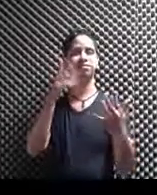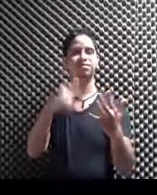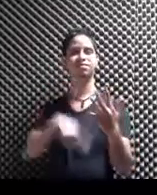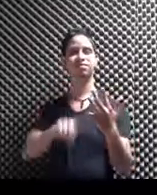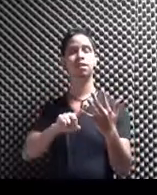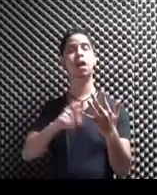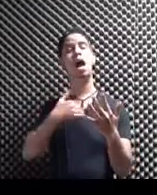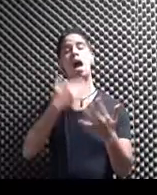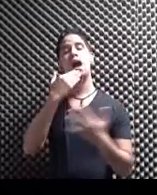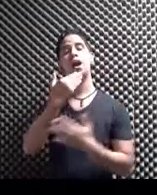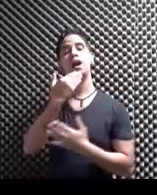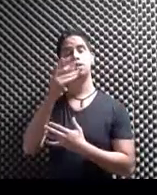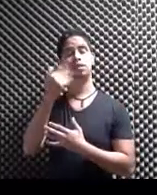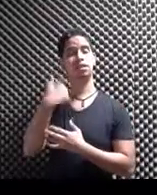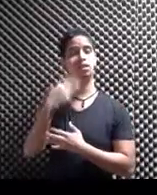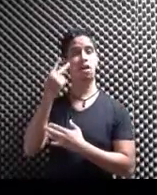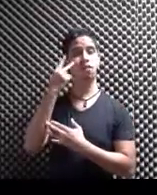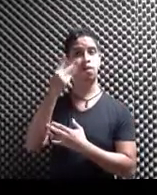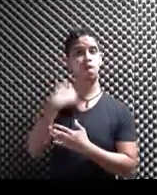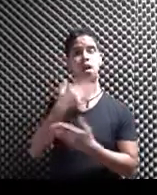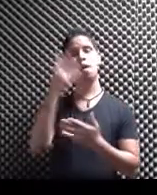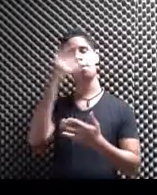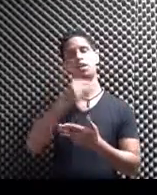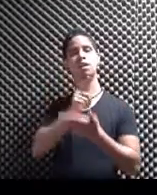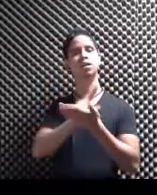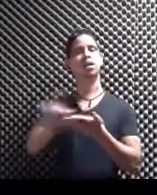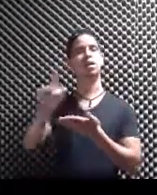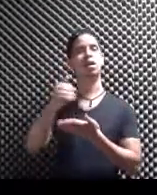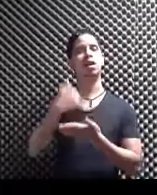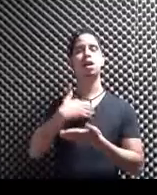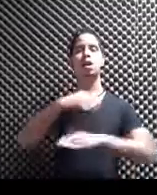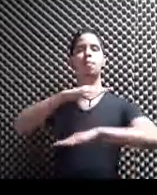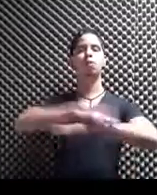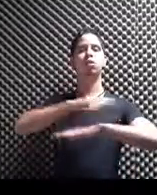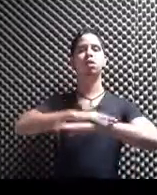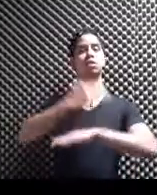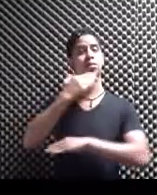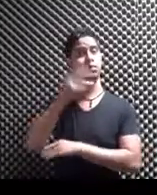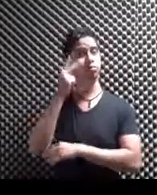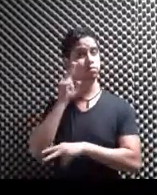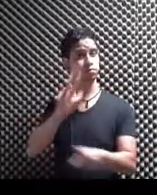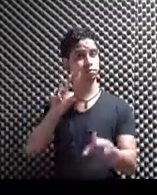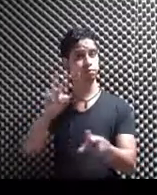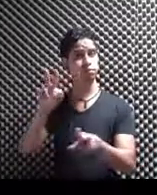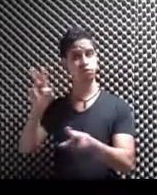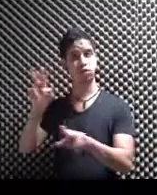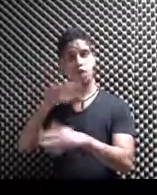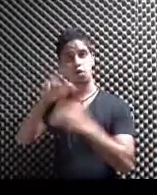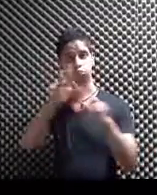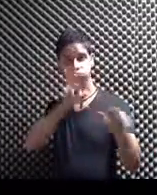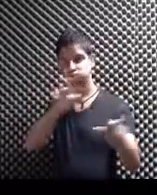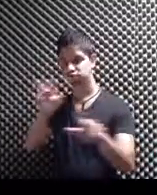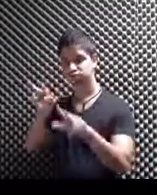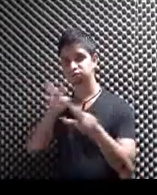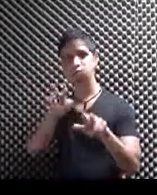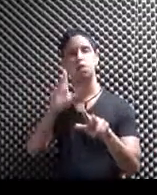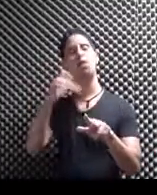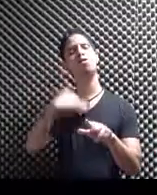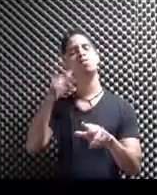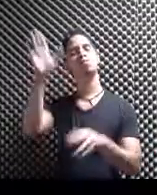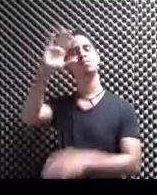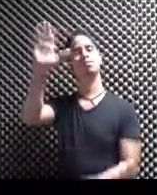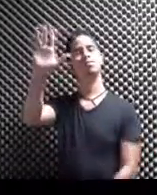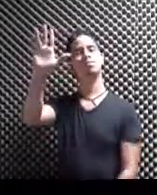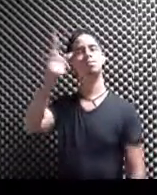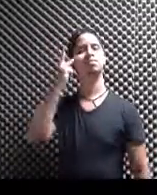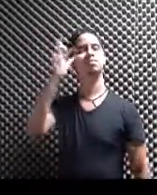gracias y que pasen linda semana pórtense bien que los voy a estar velando nos vemos